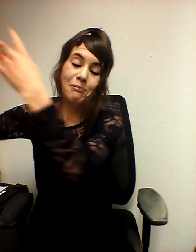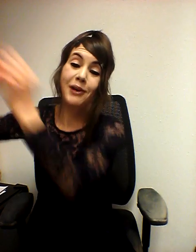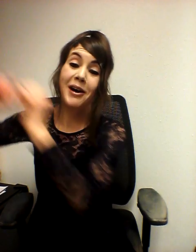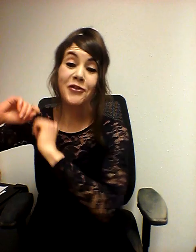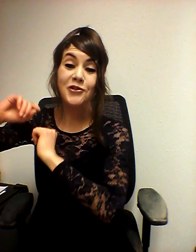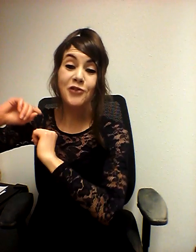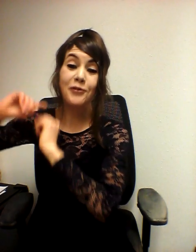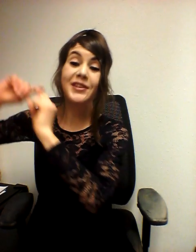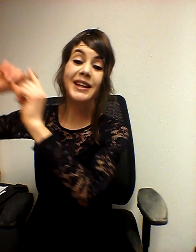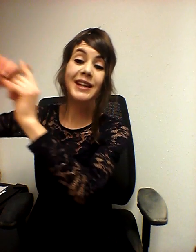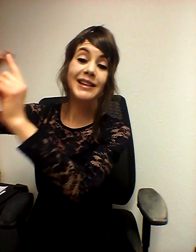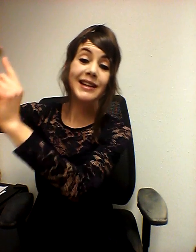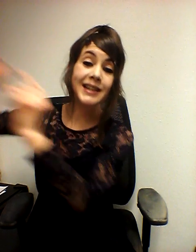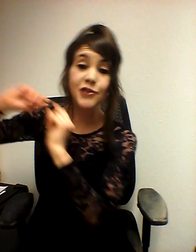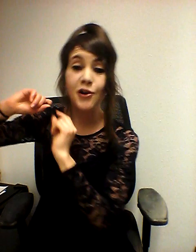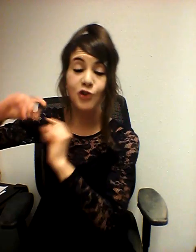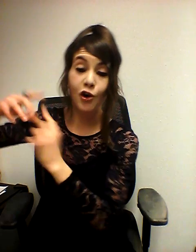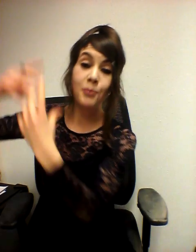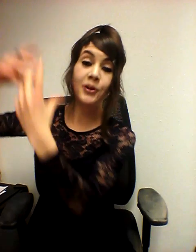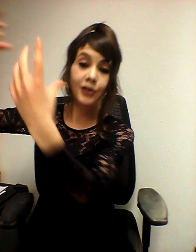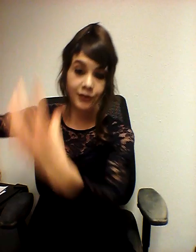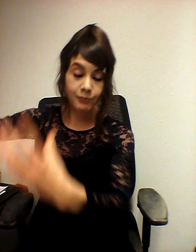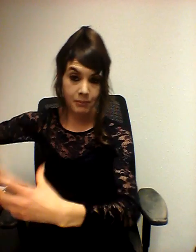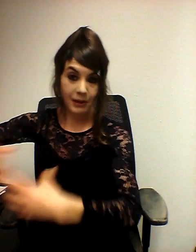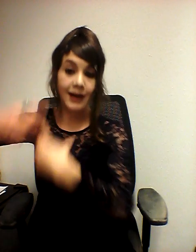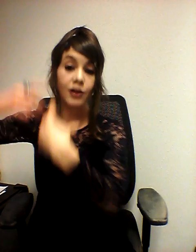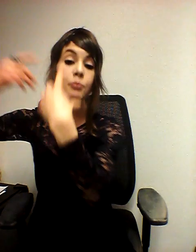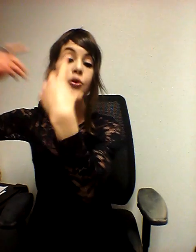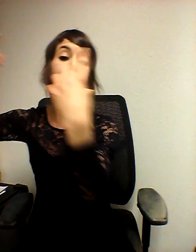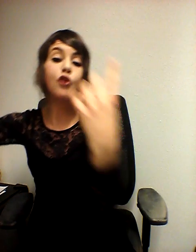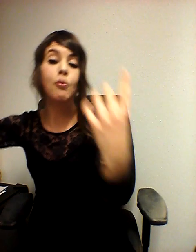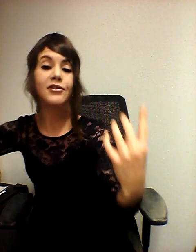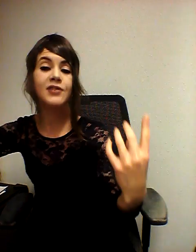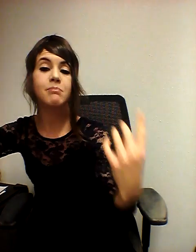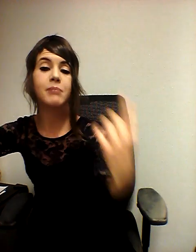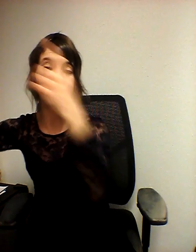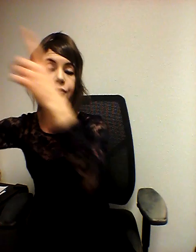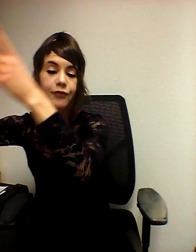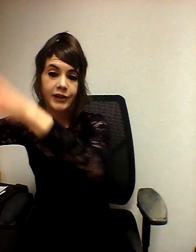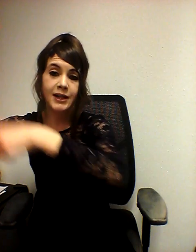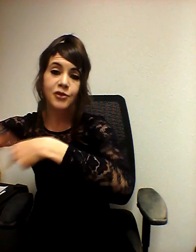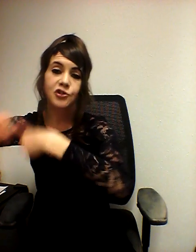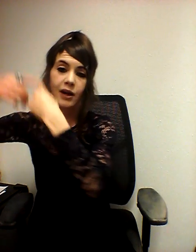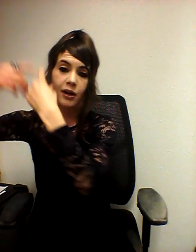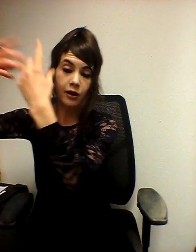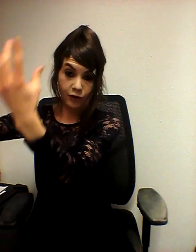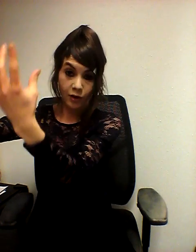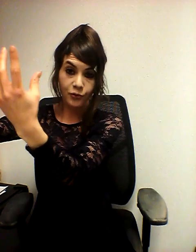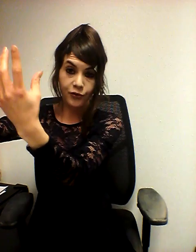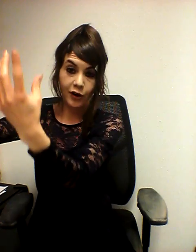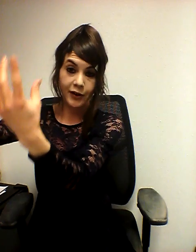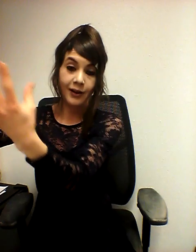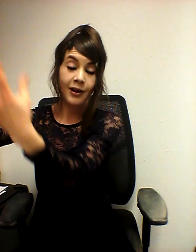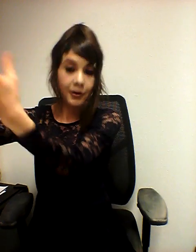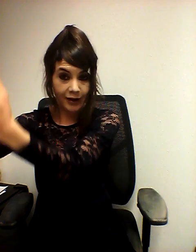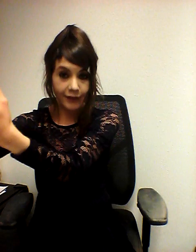brandstoffen die in Lis zoomen een membraan omhult compartiment van jouw cellen gevormd worden van een